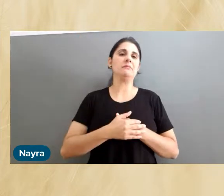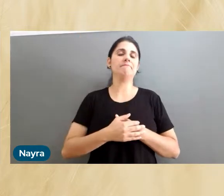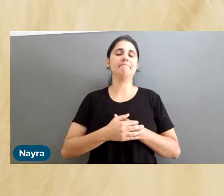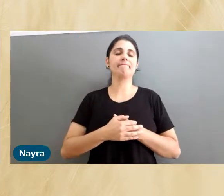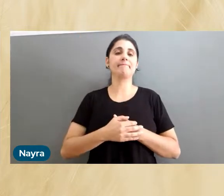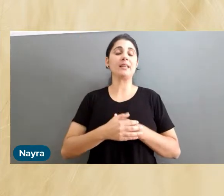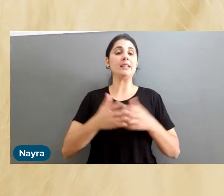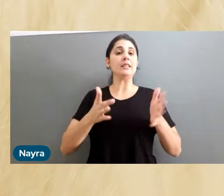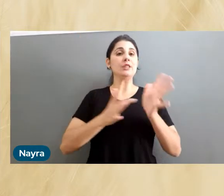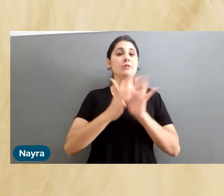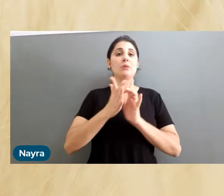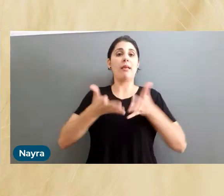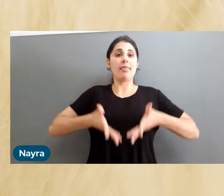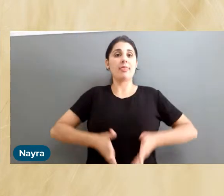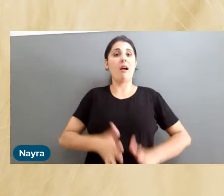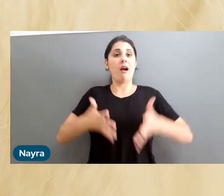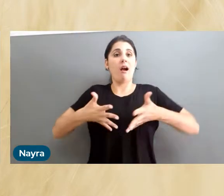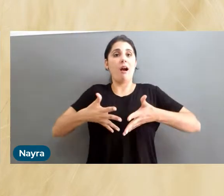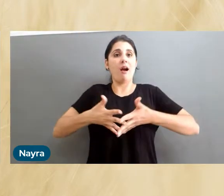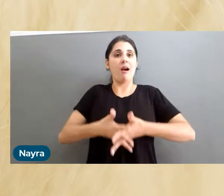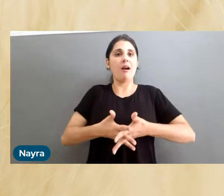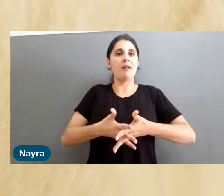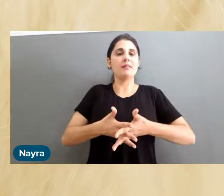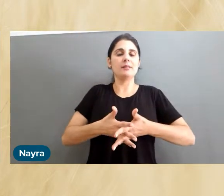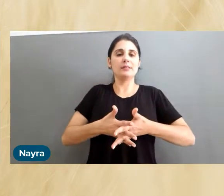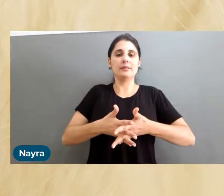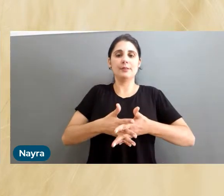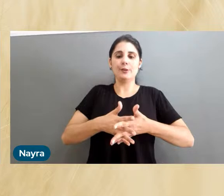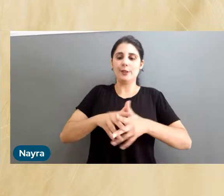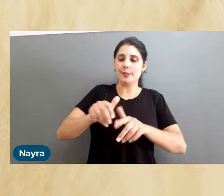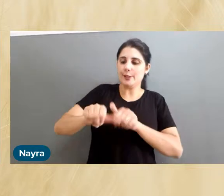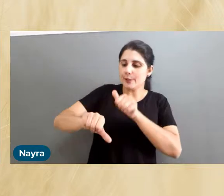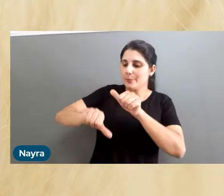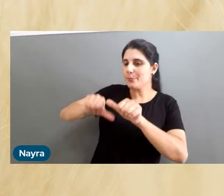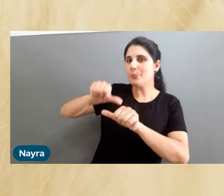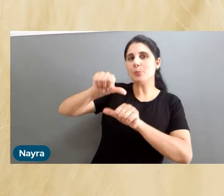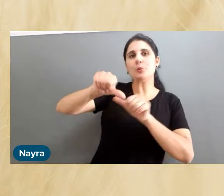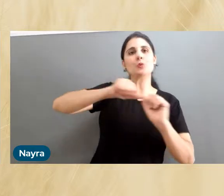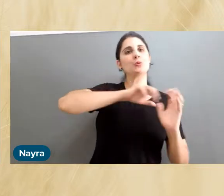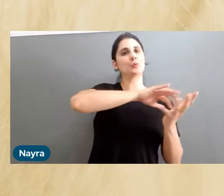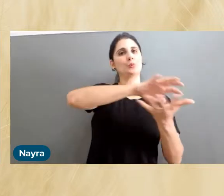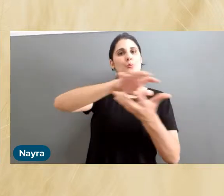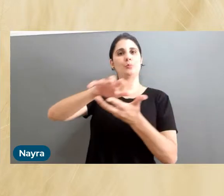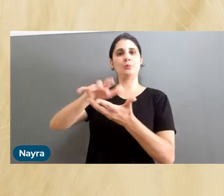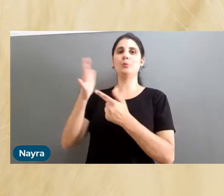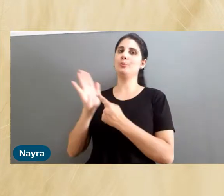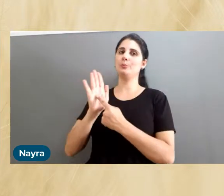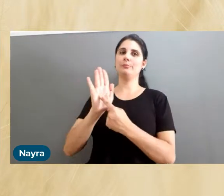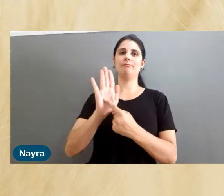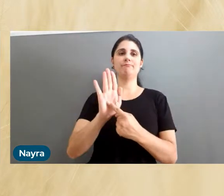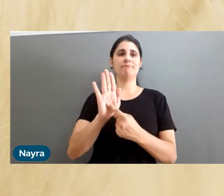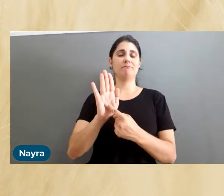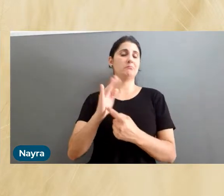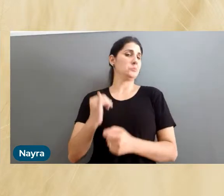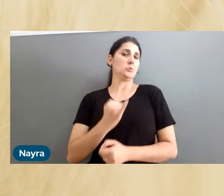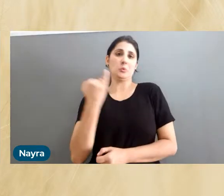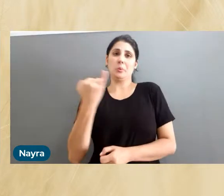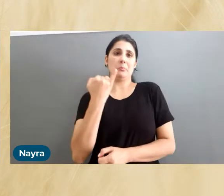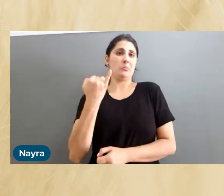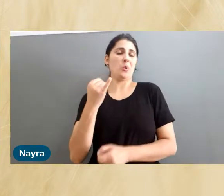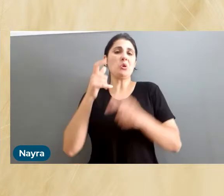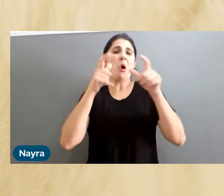o mundo a partir das palhas da manjedoura. Nos mostrando que não importa onde você